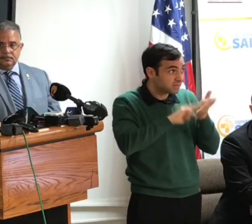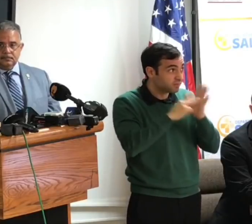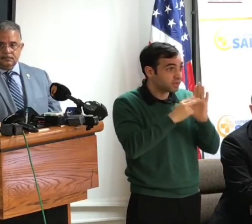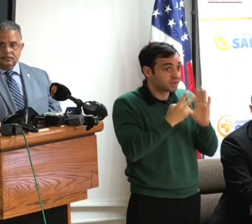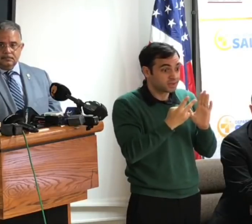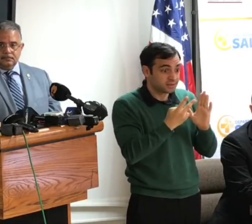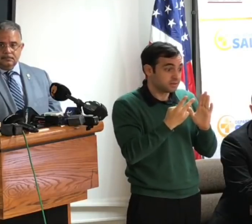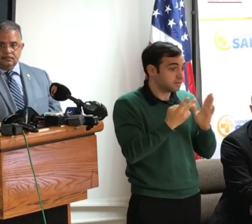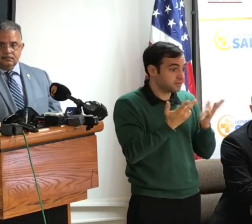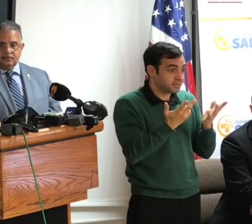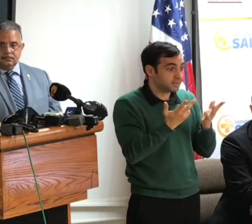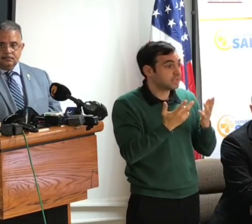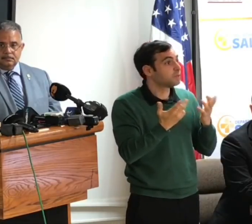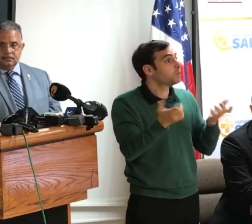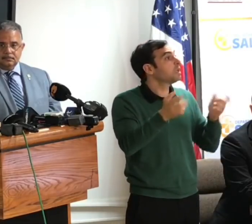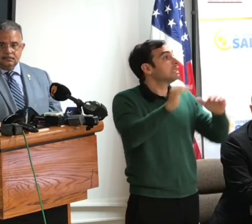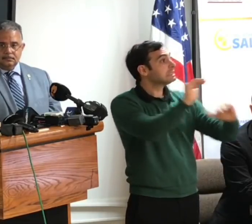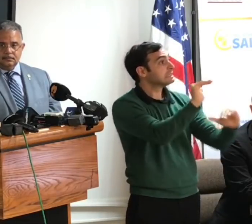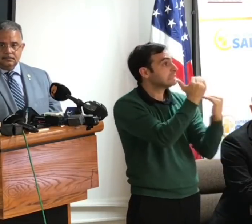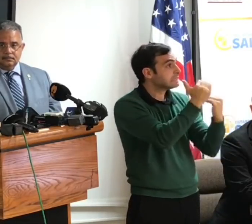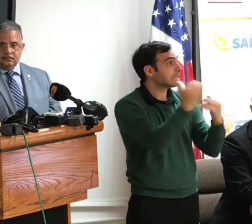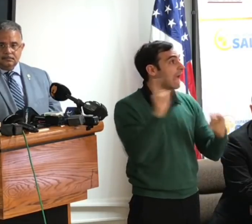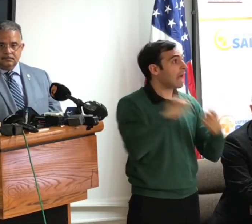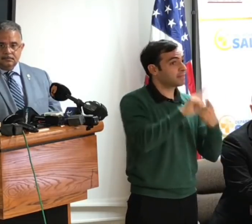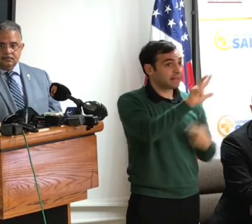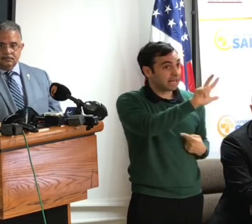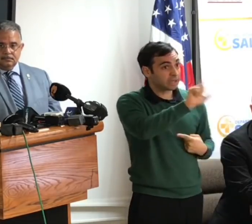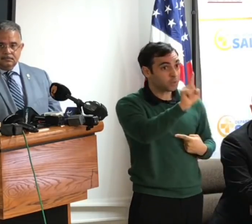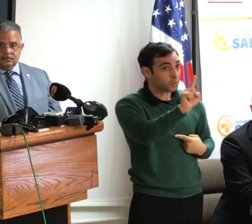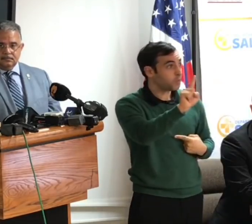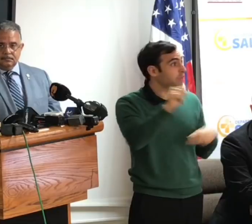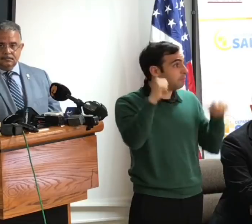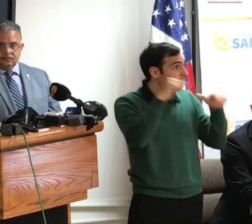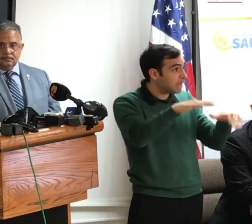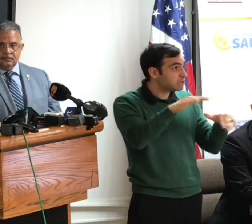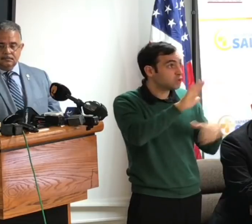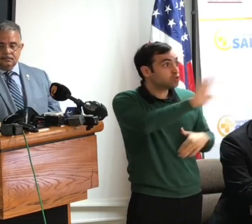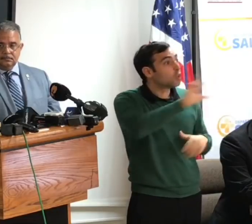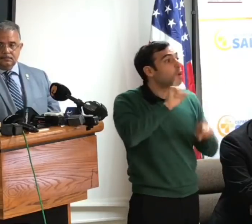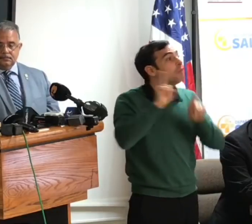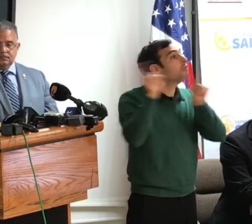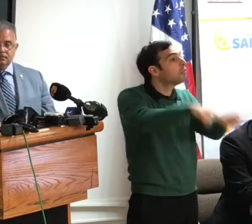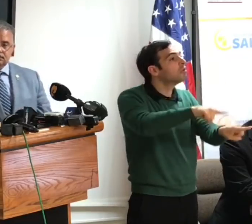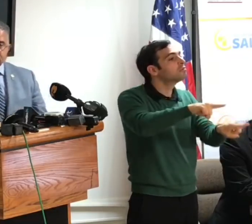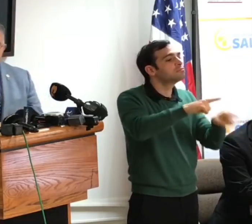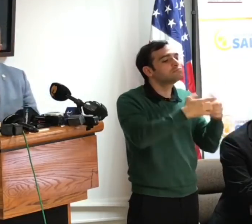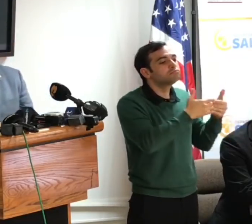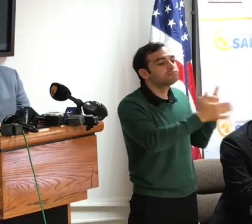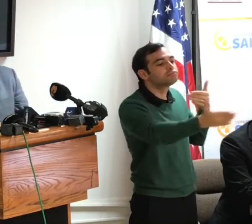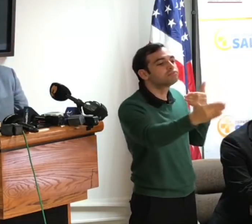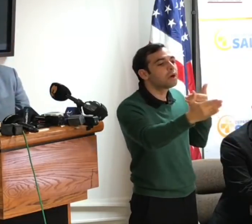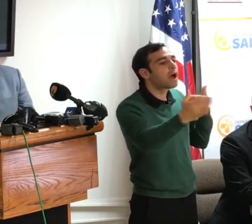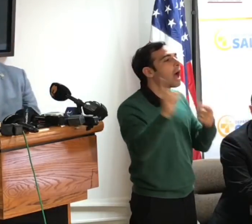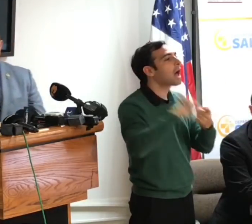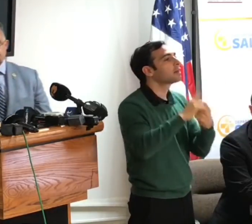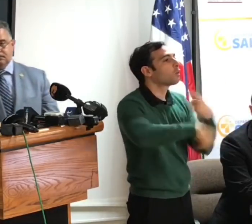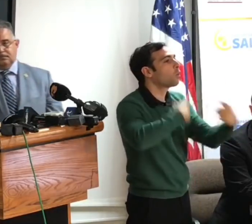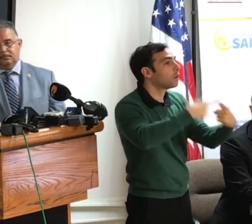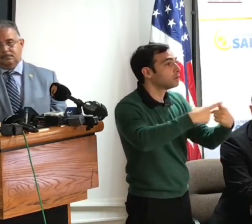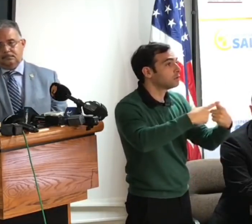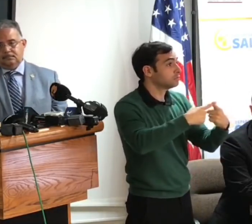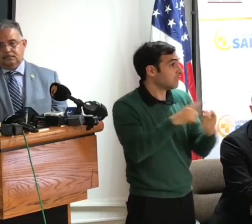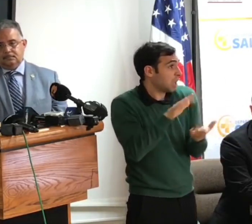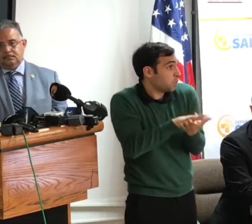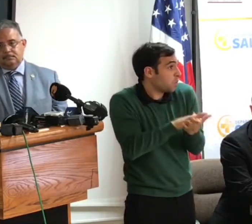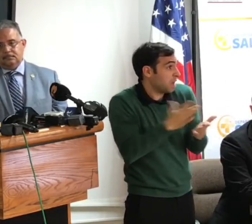cierre o moratoria hasta el 31 de marzo? ¿Hasta cuándo dura su directriz? Y luego, ¿cómo se va a proceder en las escuelas? Porque en este momento sí